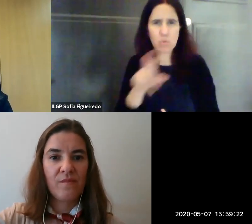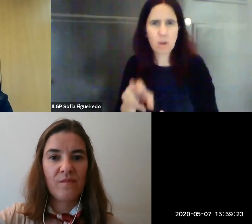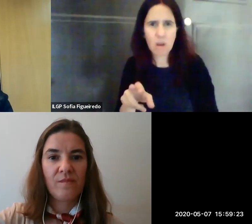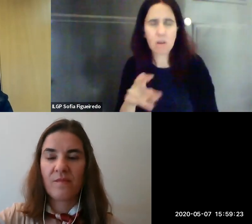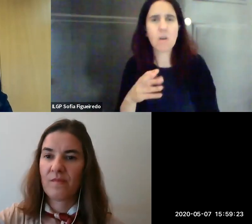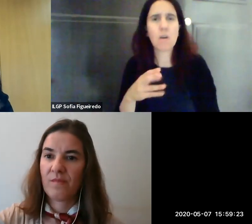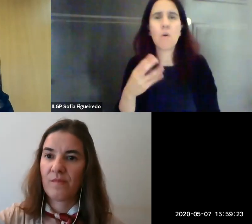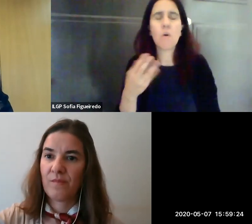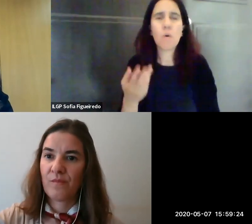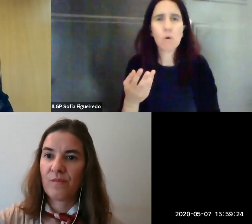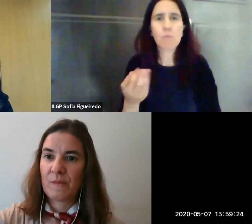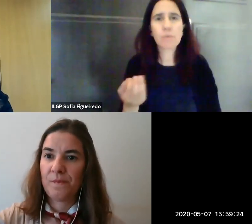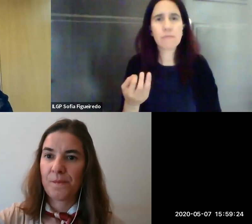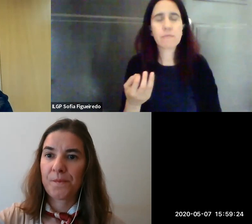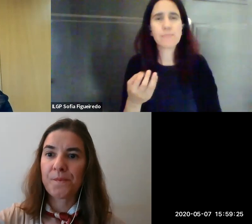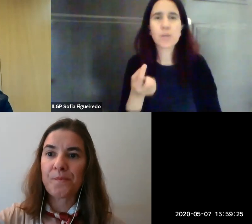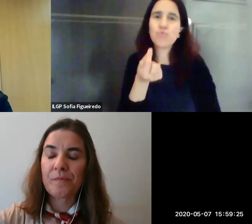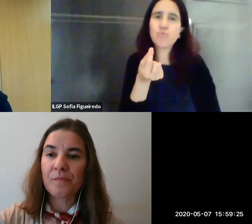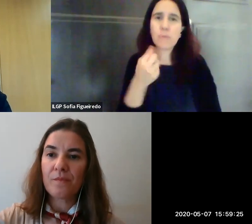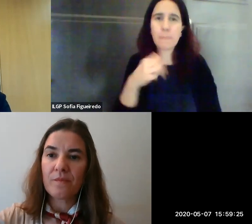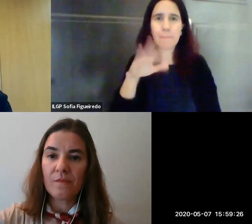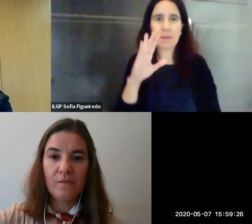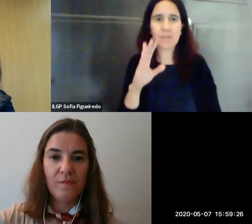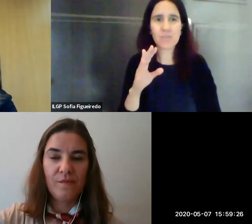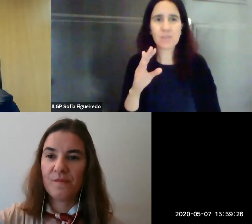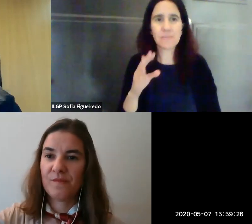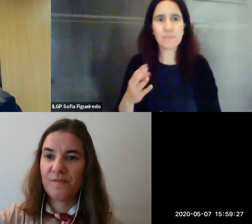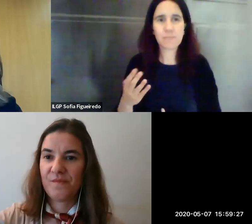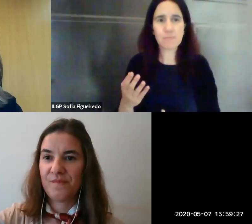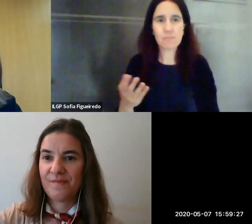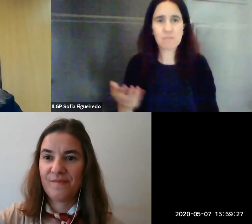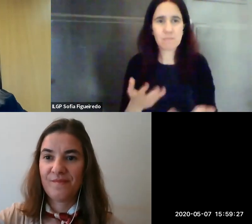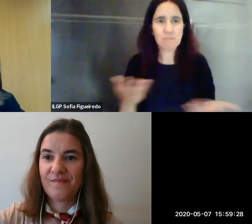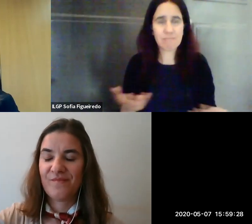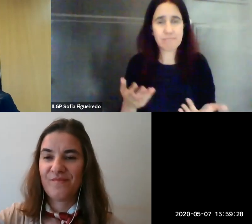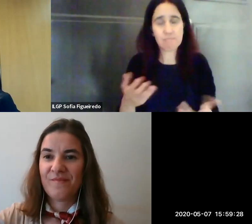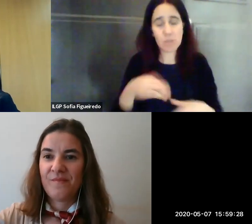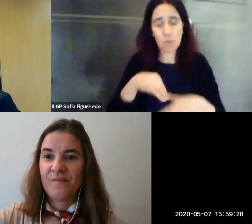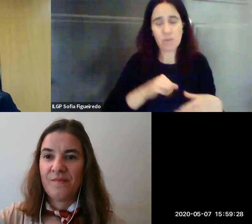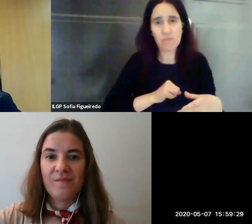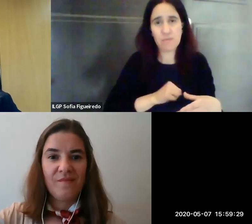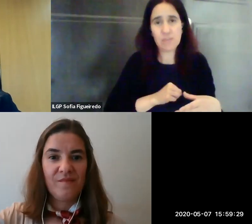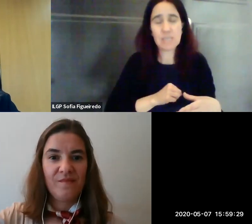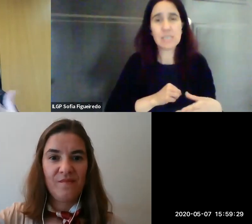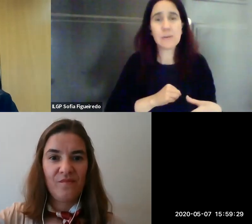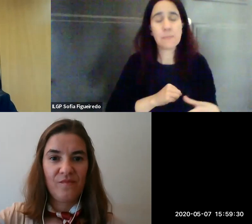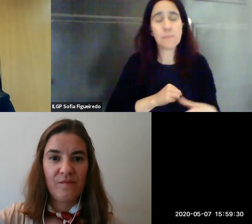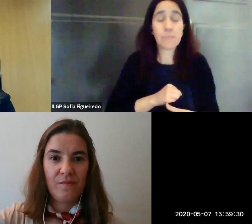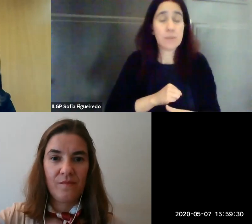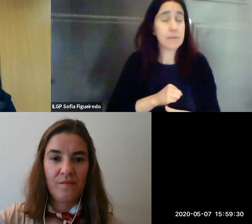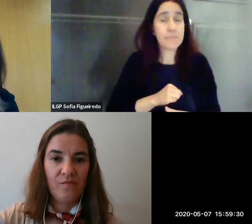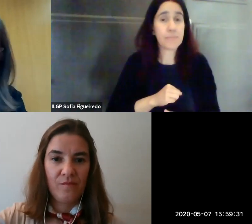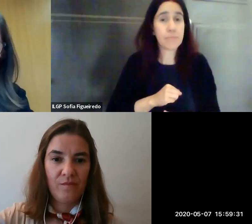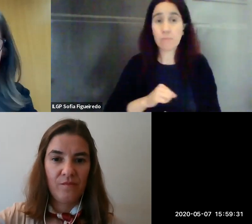forma prescindir até um bocadinho mais deste meu contexto e que assim